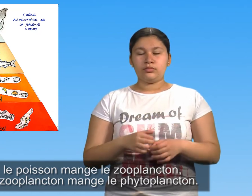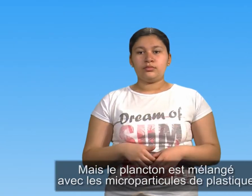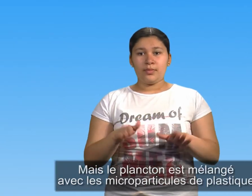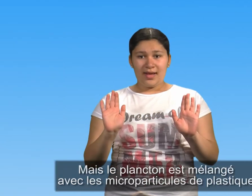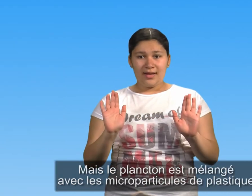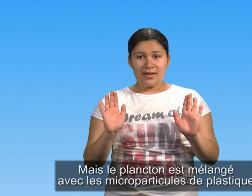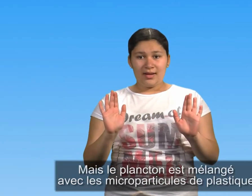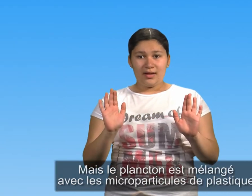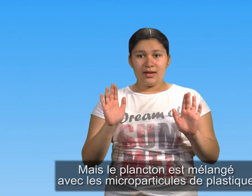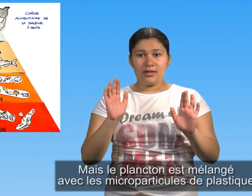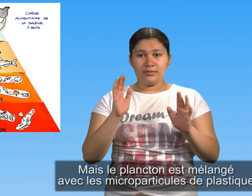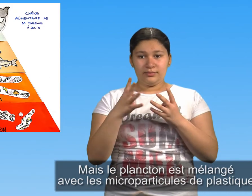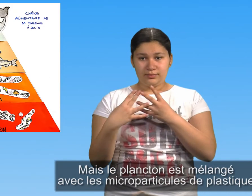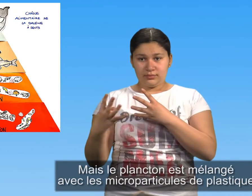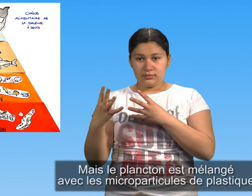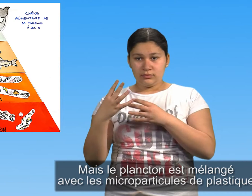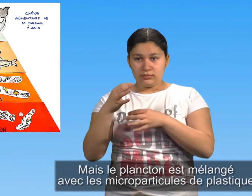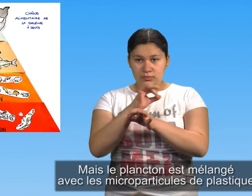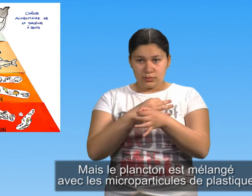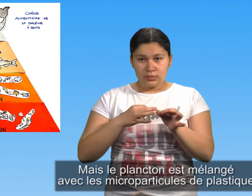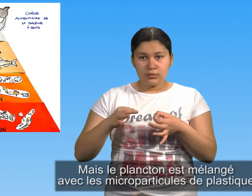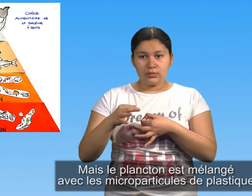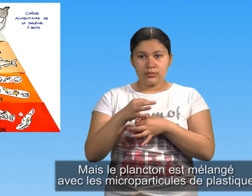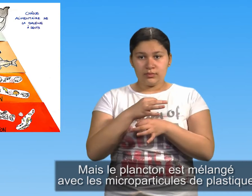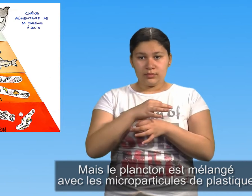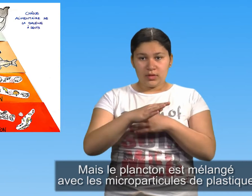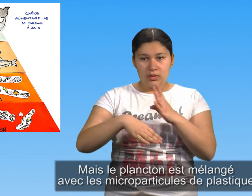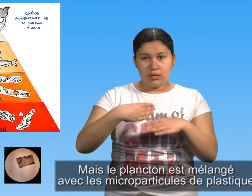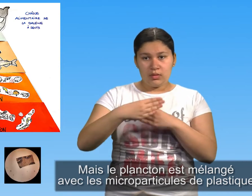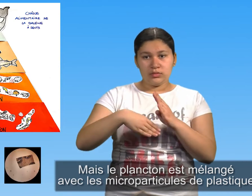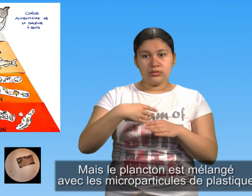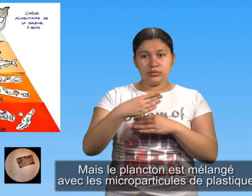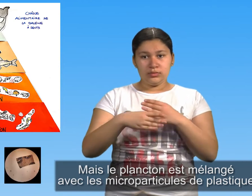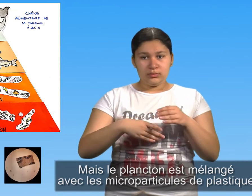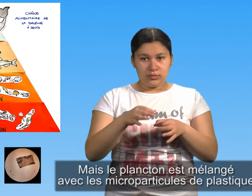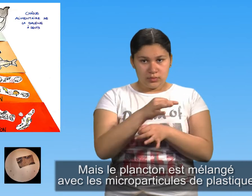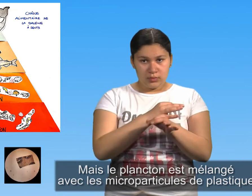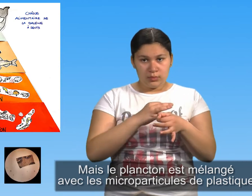Mais, le plancton est mélangé avec les micro-particules de plastique.